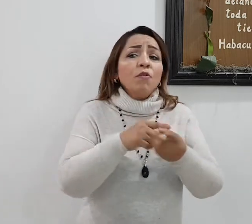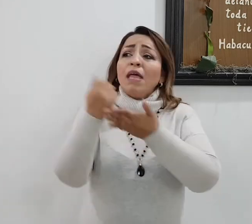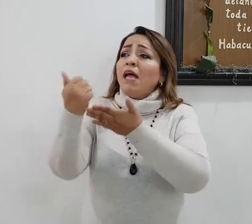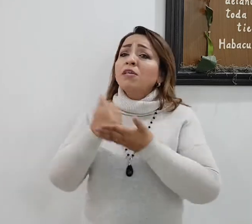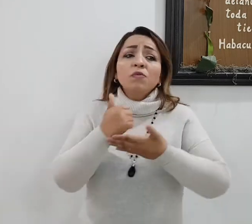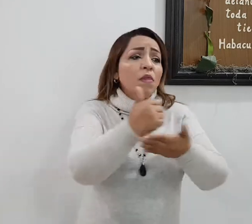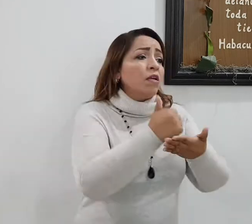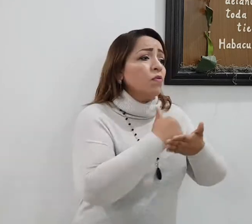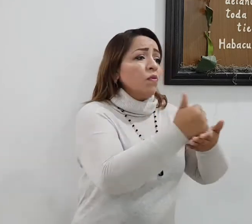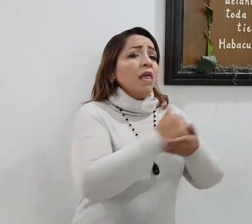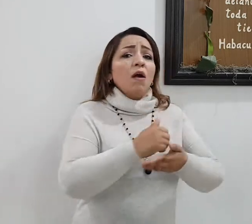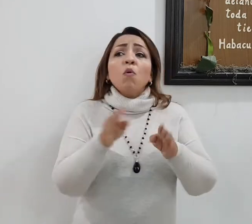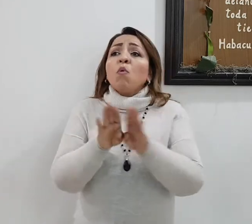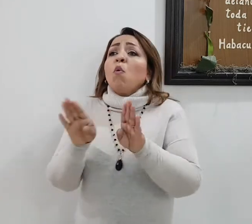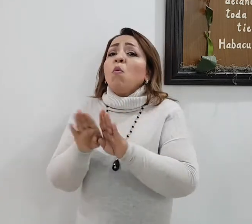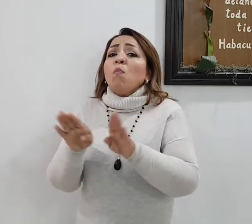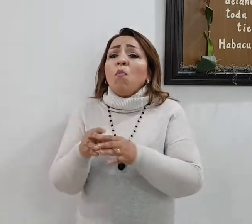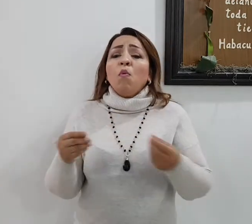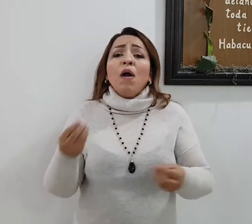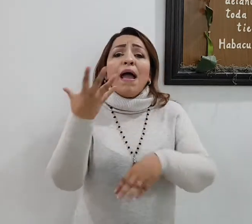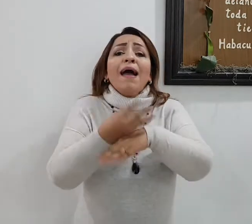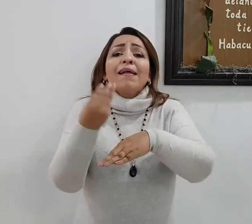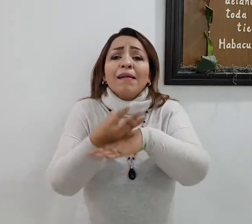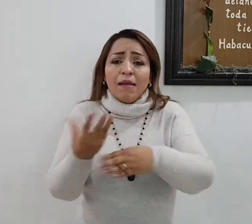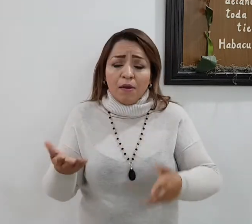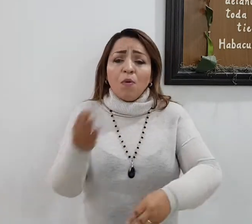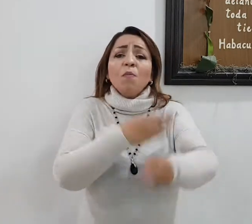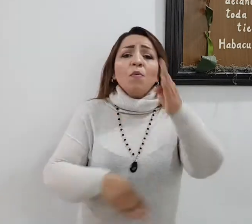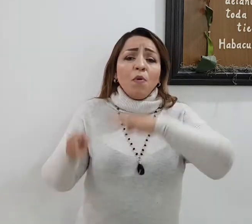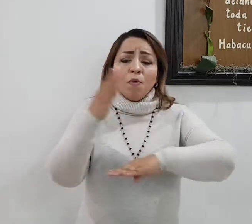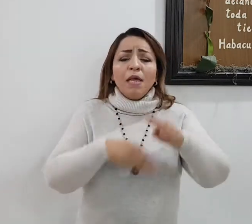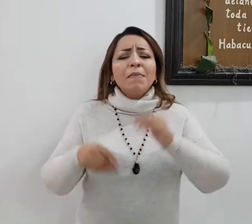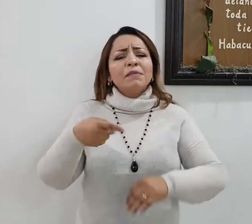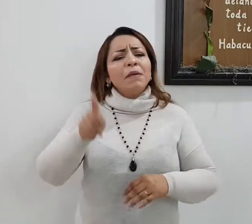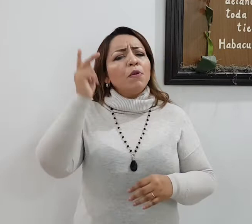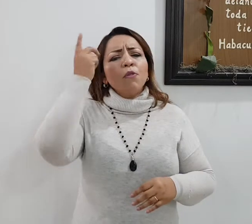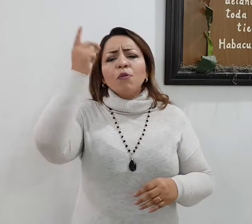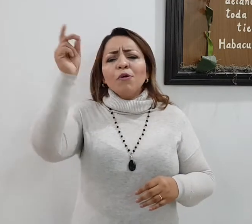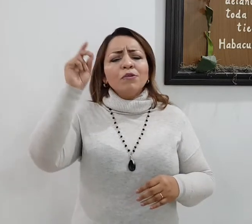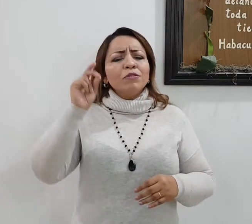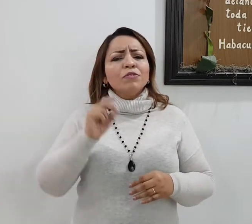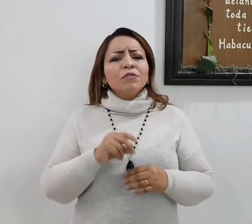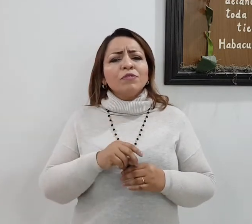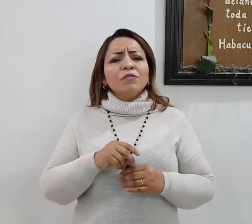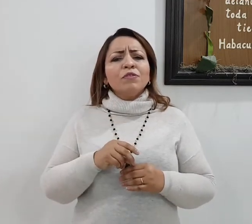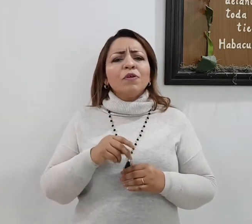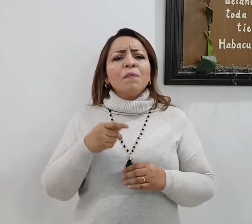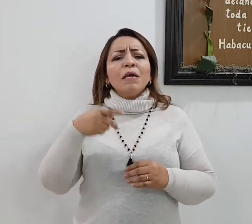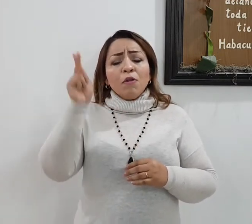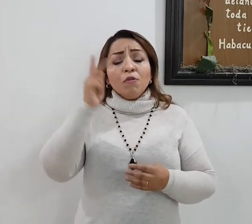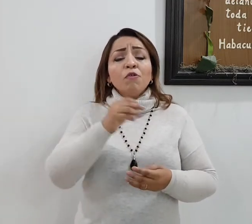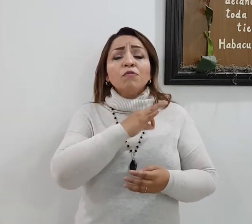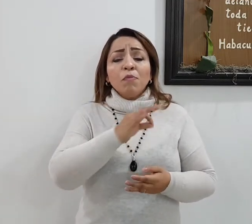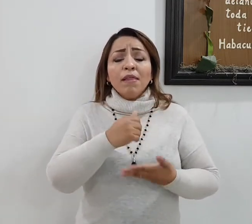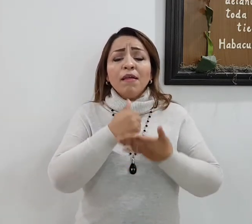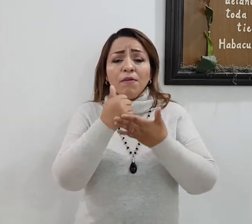podemos vivir confiados en que Dios no ha perdido el control de las cosas. Dios sigue, hermano, en control de las cosas, aún